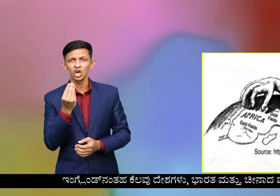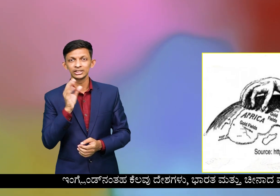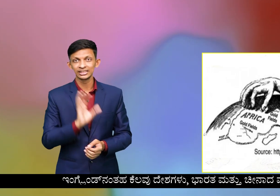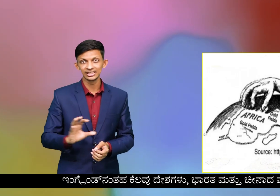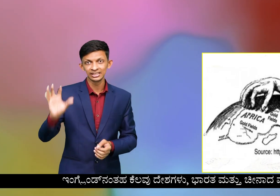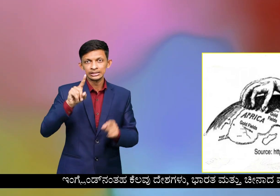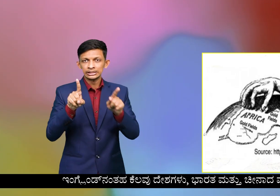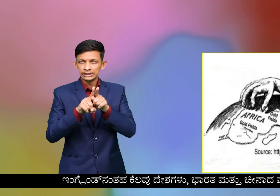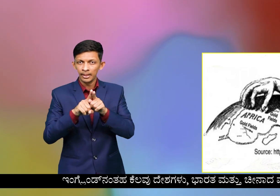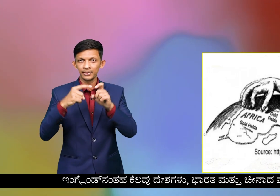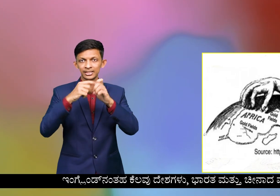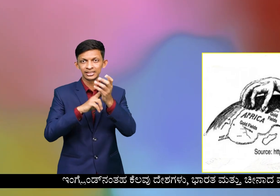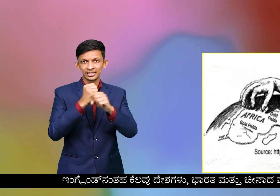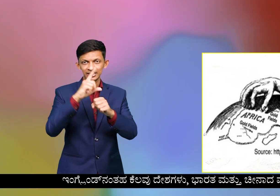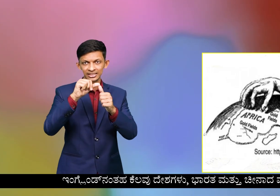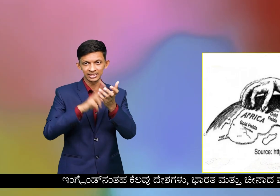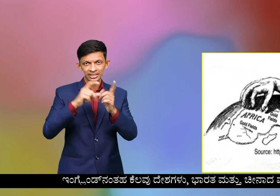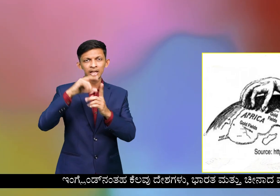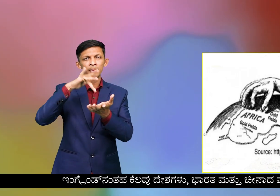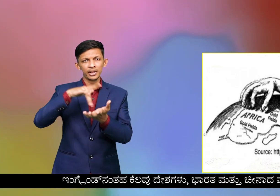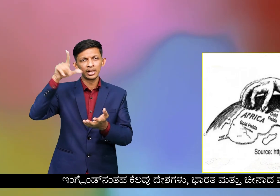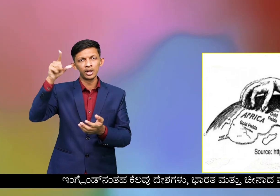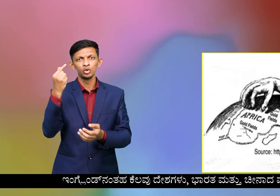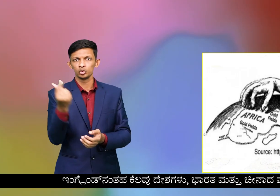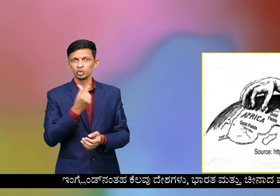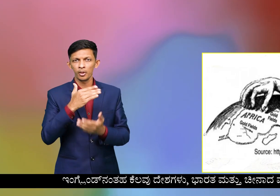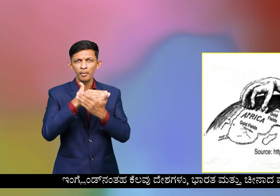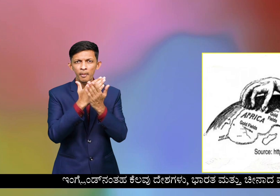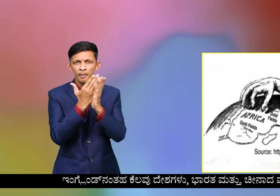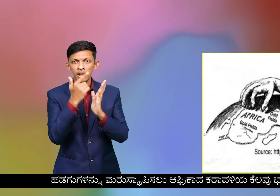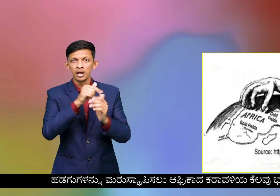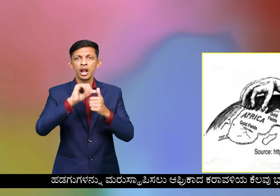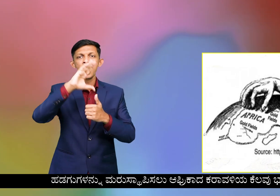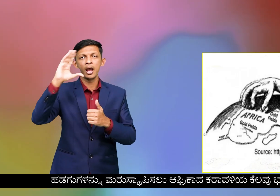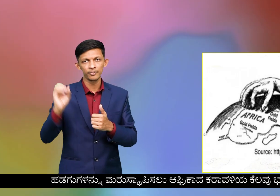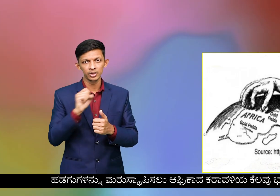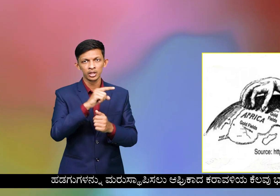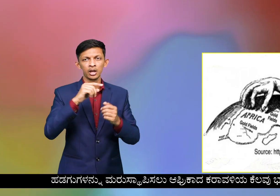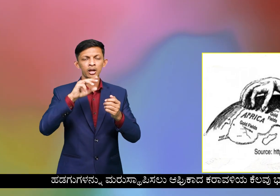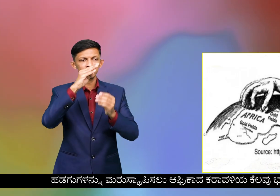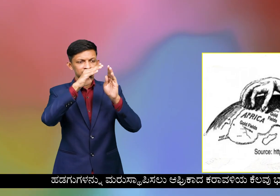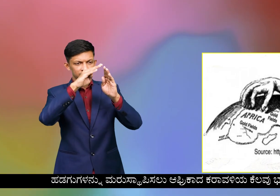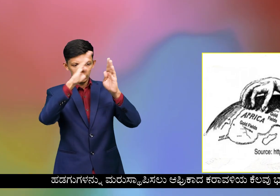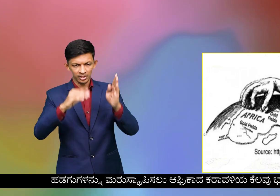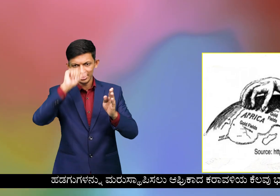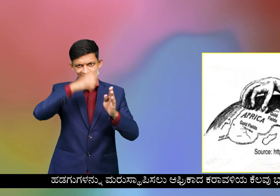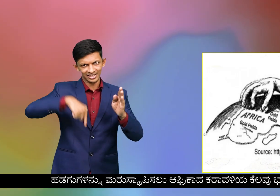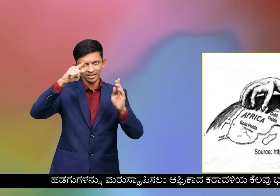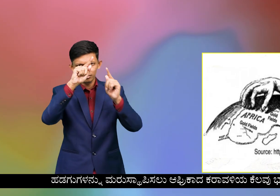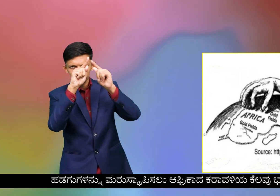ಇಂಗ್ಲೆಂಡ್ನಂತಹ ಕೆಲವು ದೇಶಗಳು ಭಾರತ ಮತ್ತು ಚೀನಾದ ಮಾರ್ಗದಲ್ಲಿ ತಮ್ಮ ಹಡಗುಗಳನ್ನು ಮರು ಸ್ಥಾಪಿಸಲು ಆಫ್ರಿಕಾದ